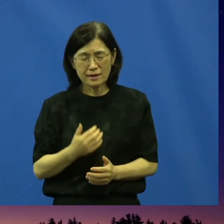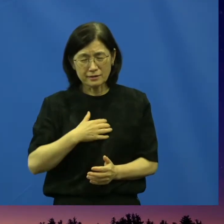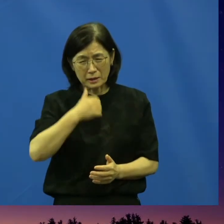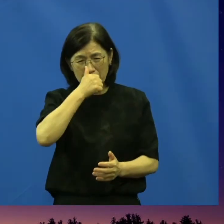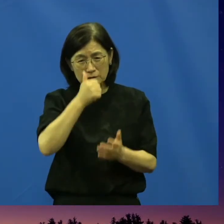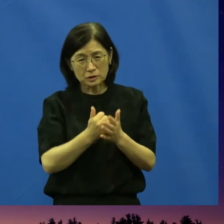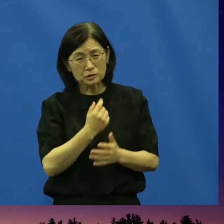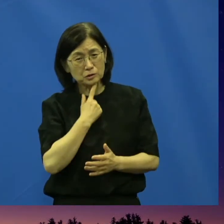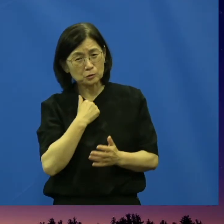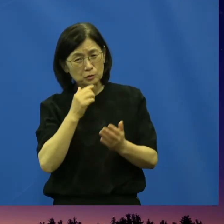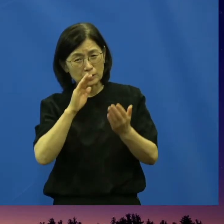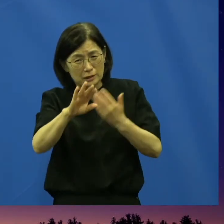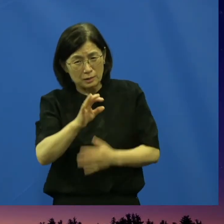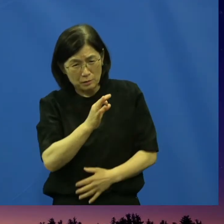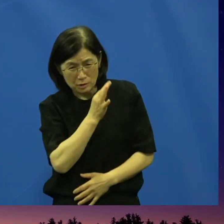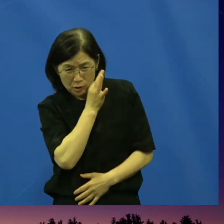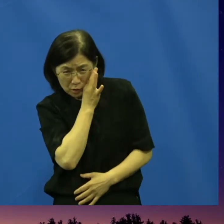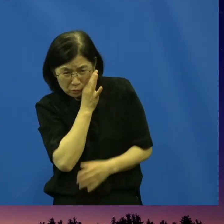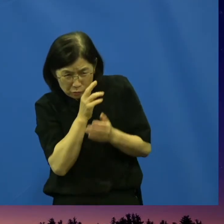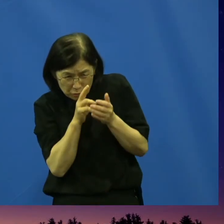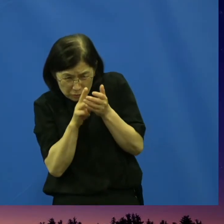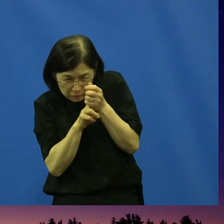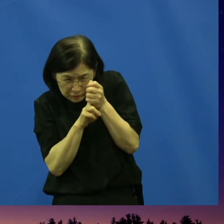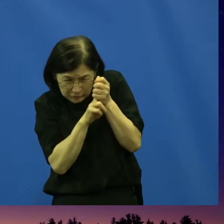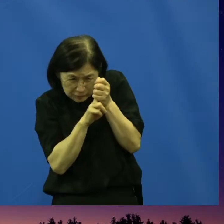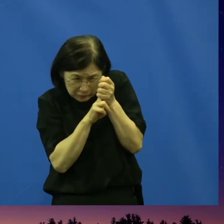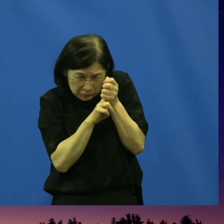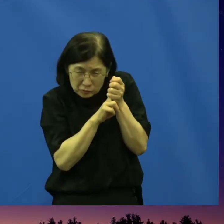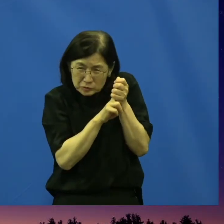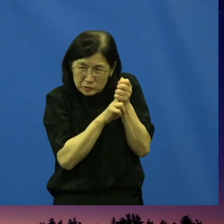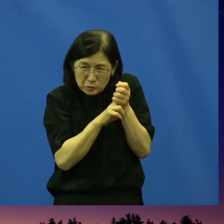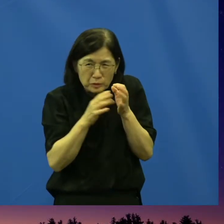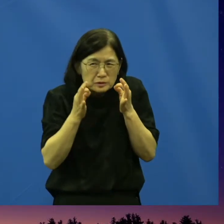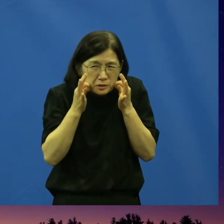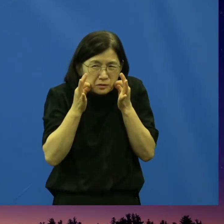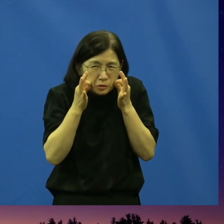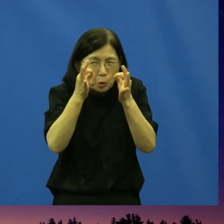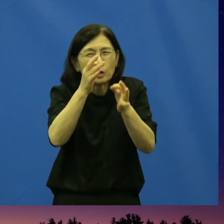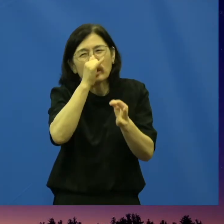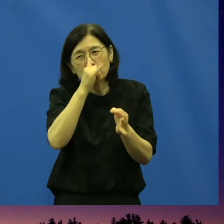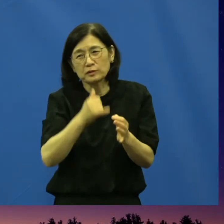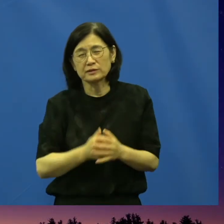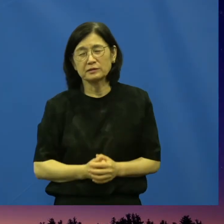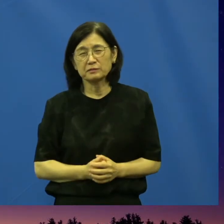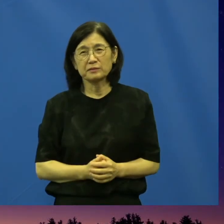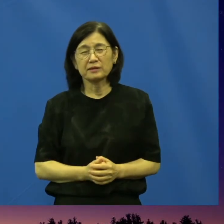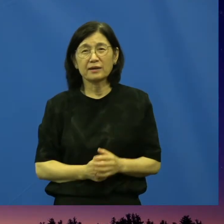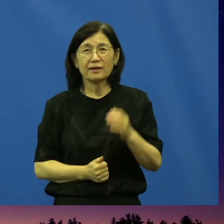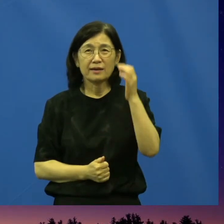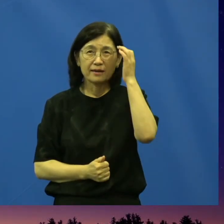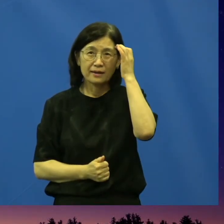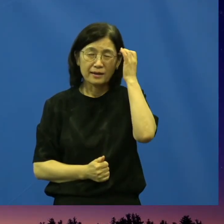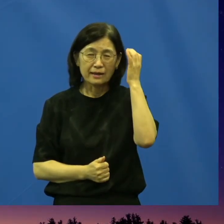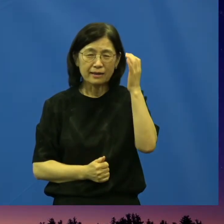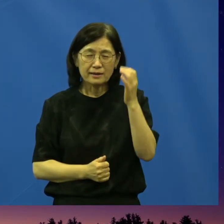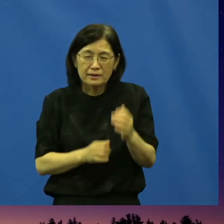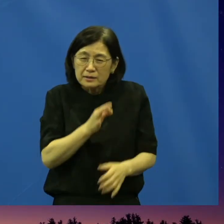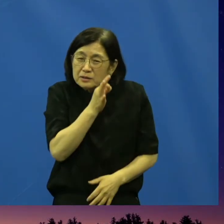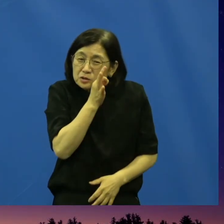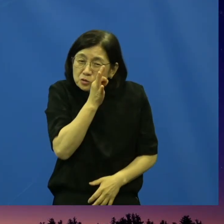겁니다. 그래서 이 수치심은 인간의 내면에 깊이 새겨져 있는 감정이에요. 감정, 수치심.